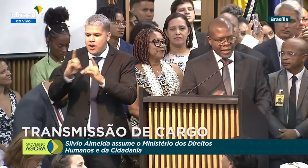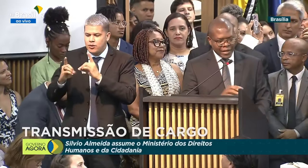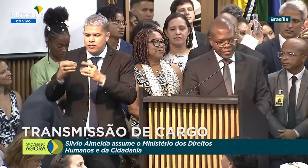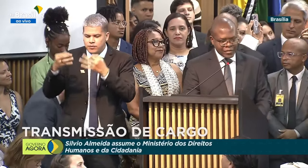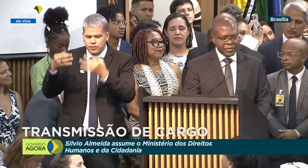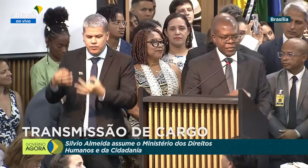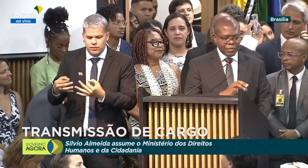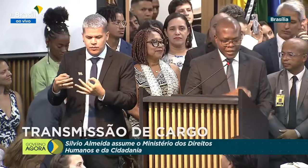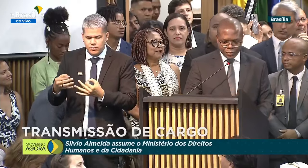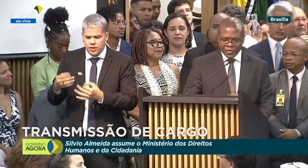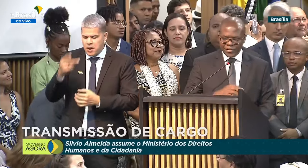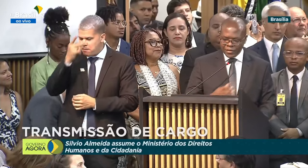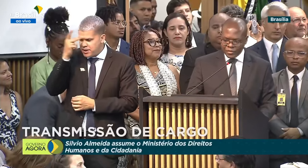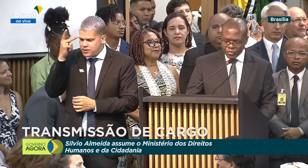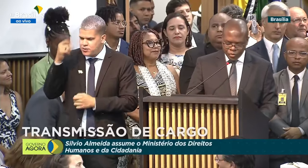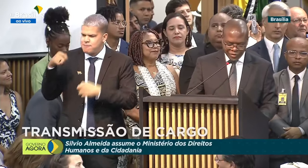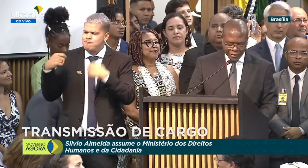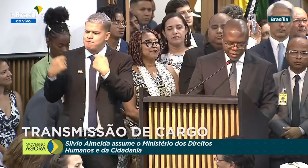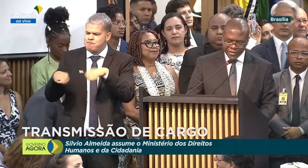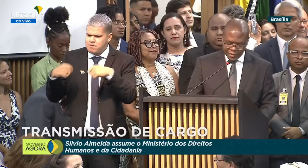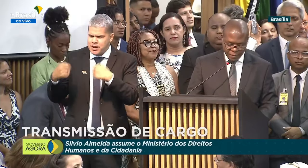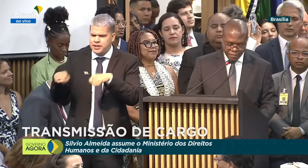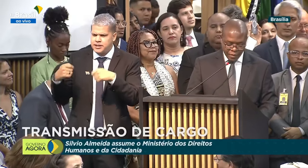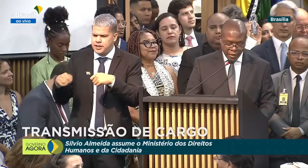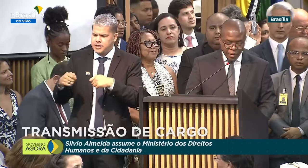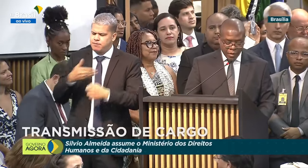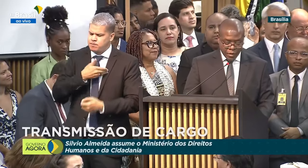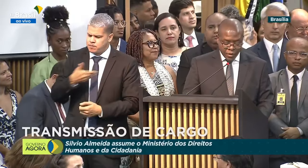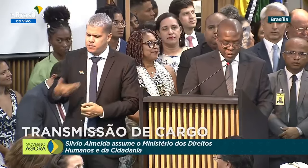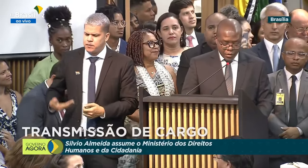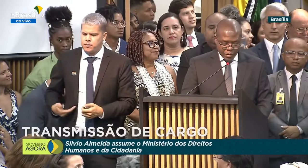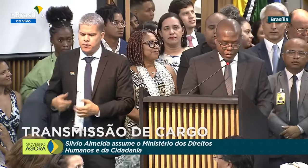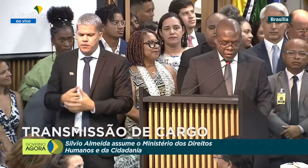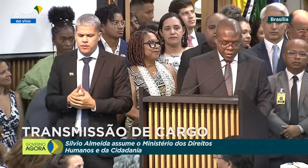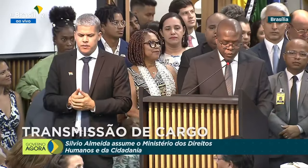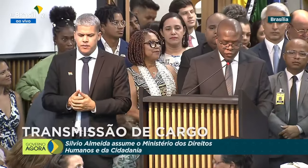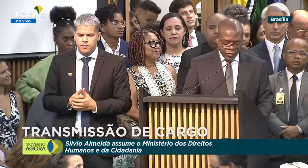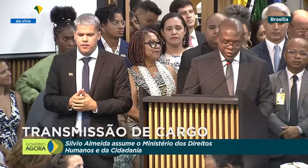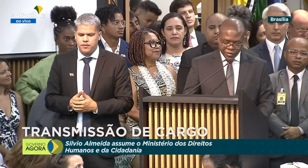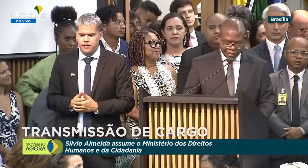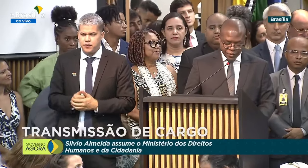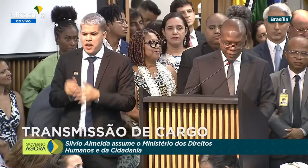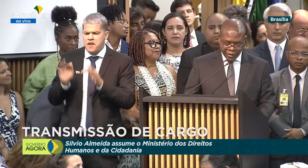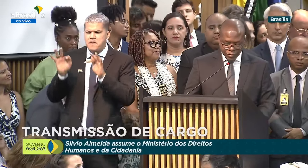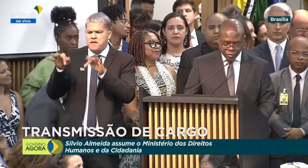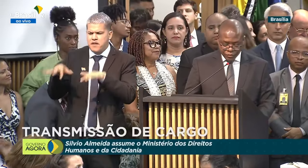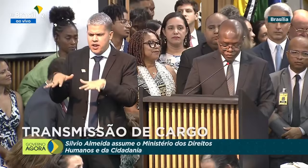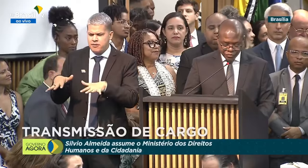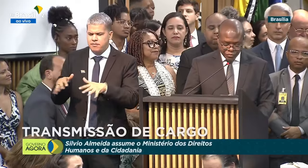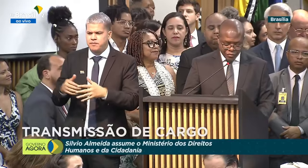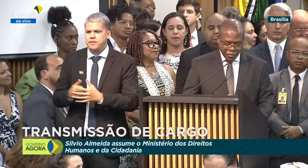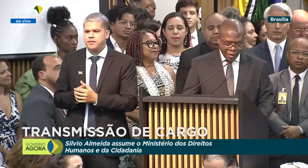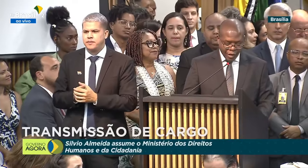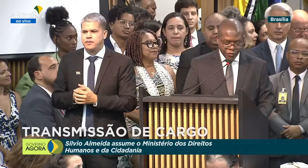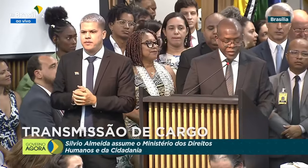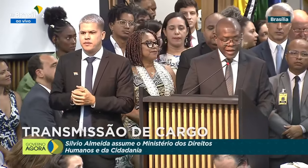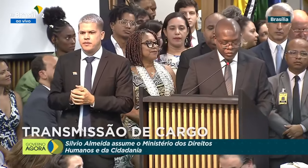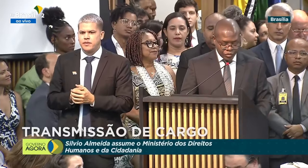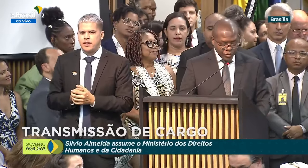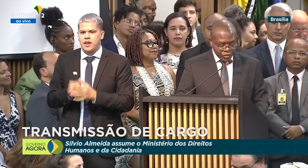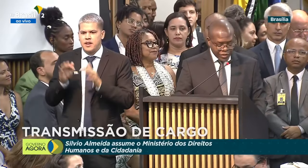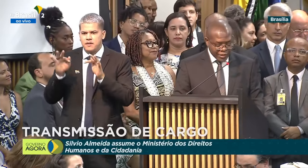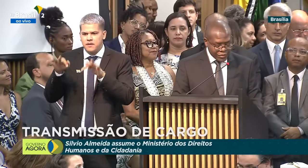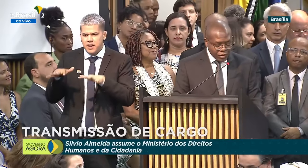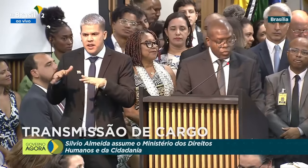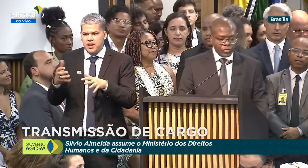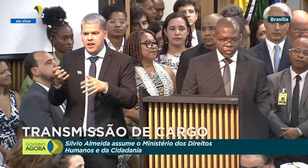daqueles que mais precisam com o estado brasileiro por Fino que diz respeito ao fim